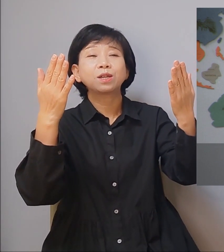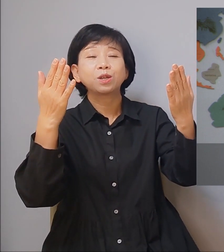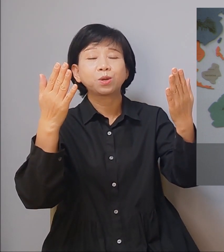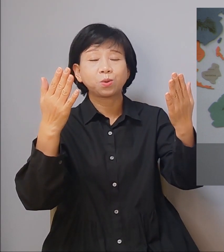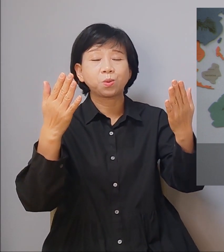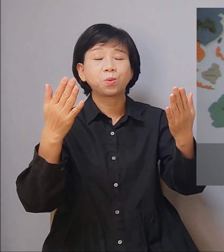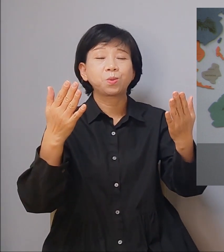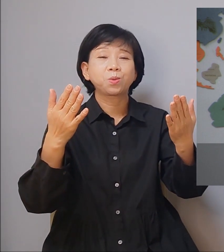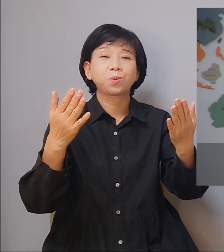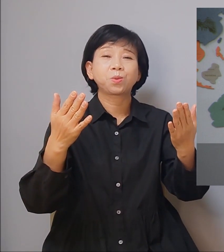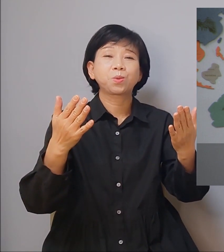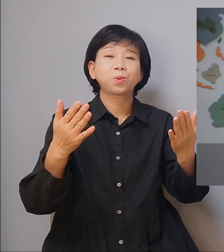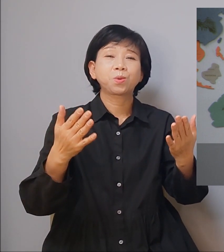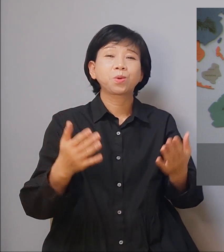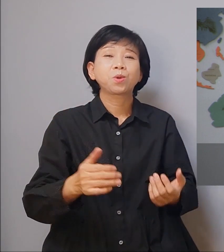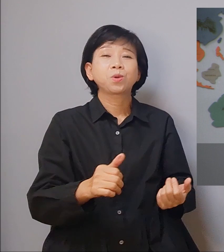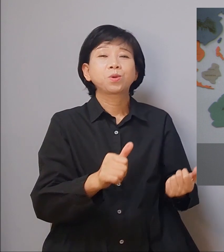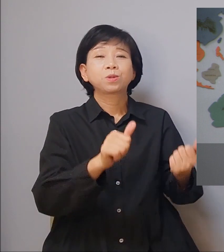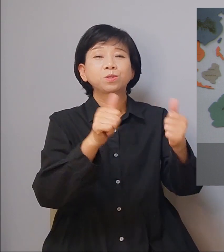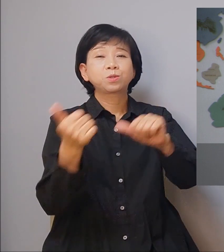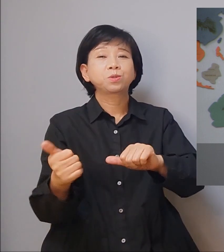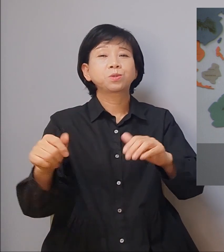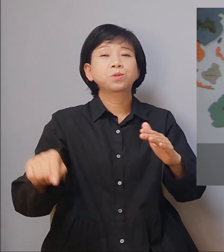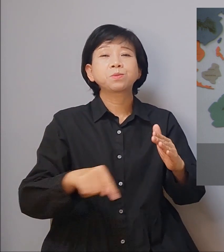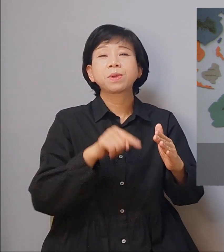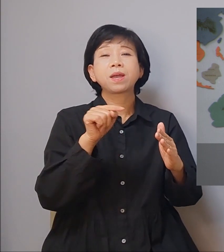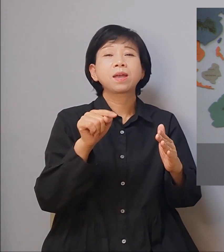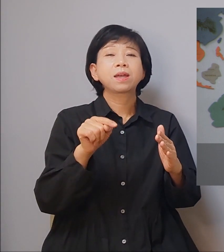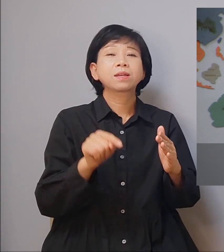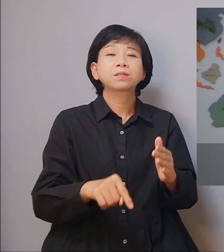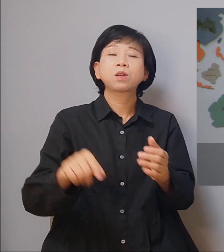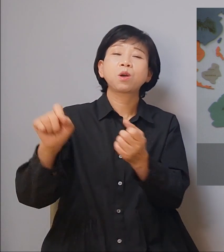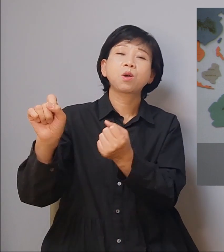용서하신 죽음에서 부활하신